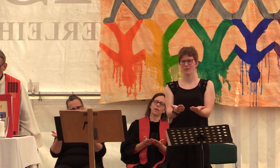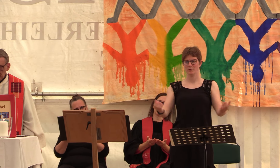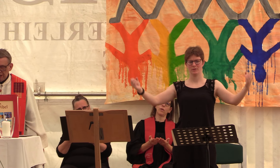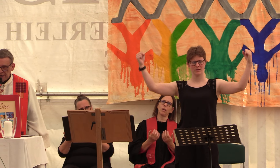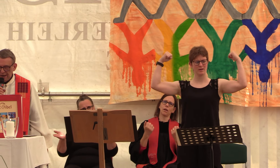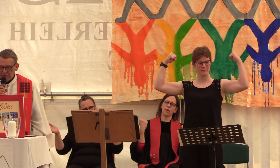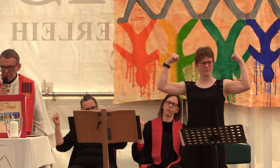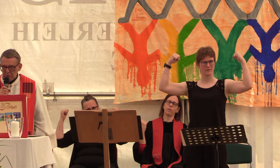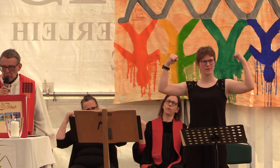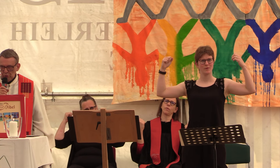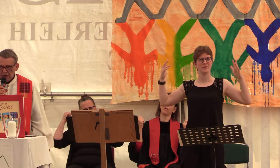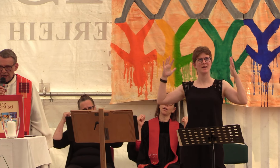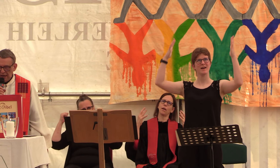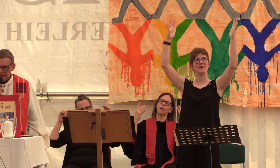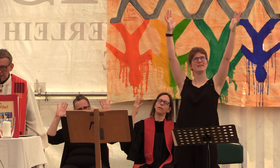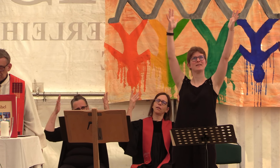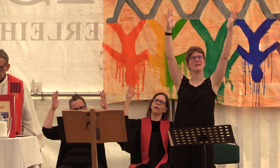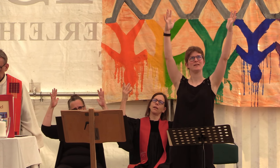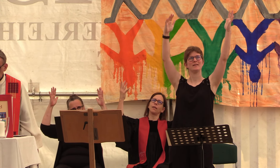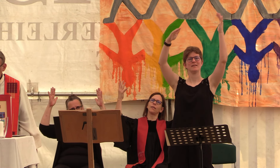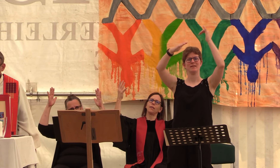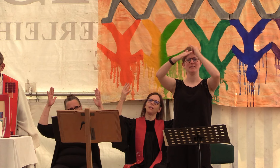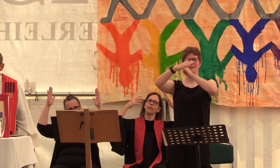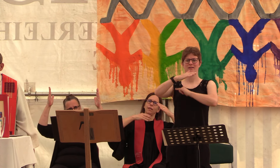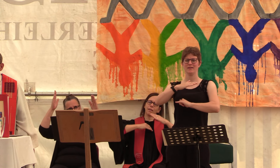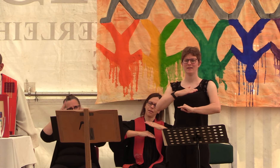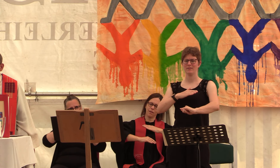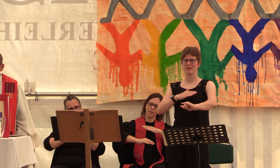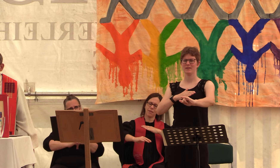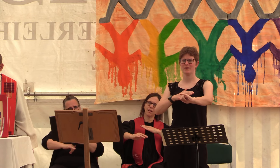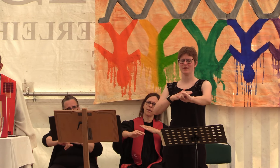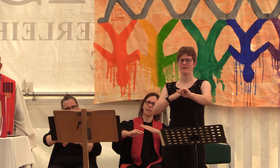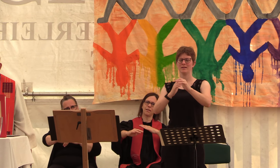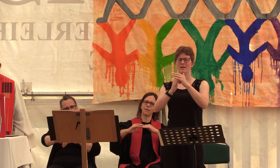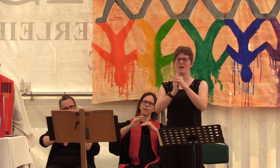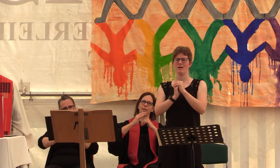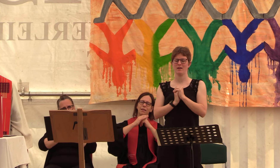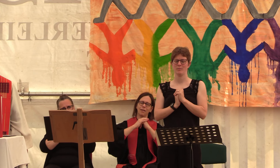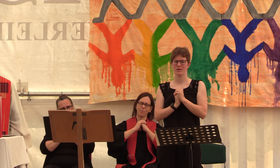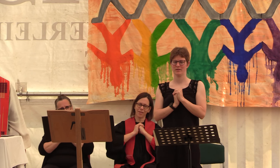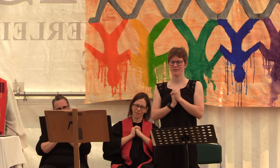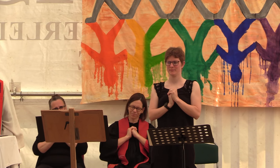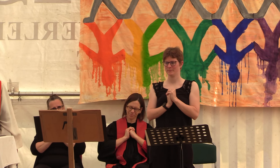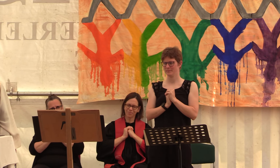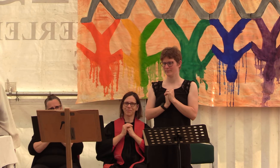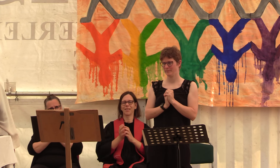Reich und die Kraft und die Herrlichkeit in Ewigkeit.